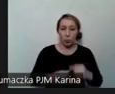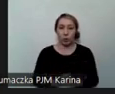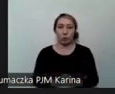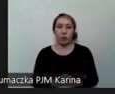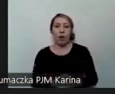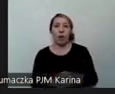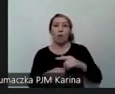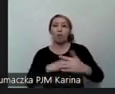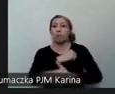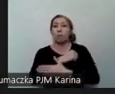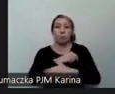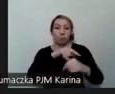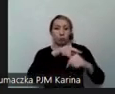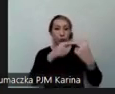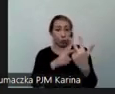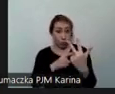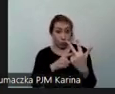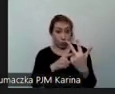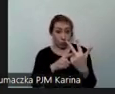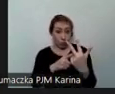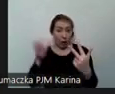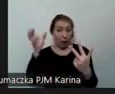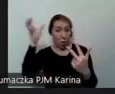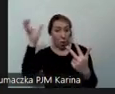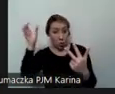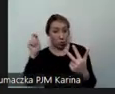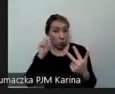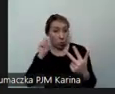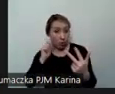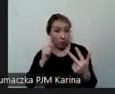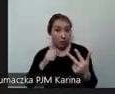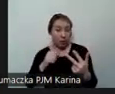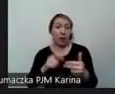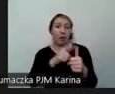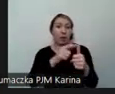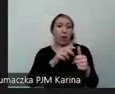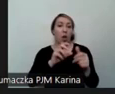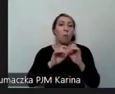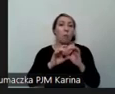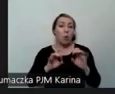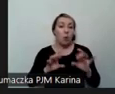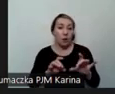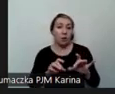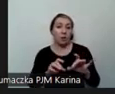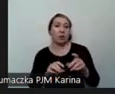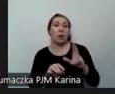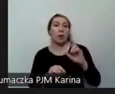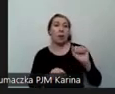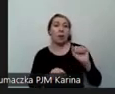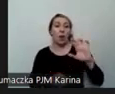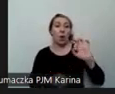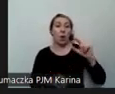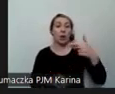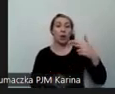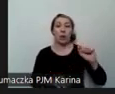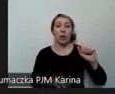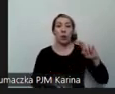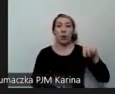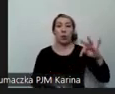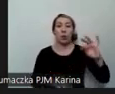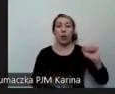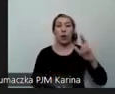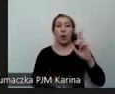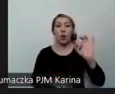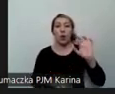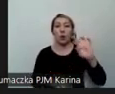tego zespołu są trzy osoby, autorki. Jedną z nich jest profesor UM, doktor habilitowana Karolina Ruta-Korytowska. Drugą